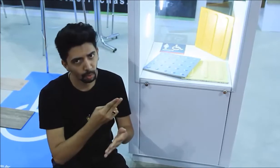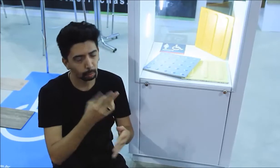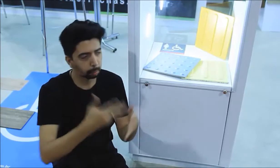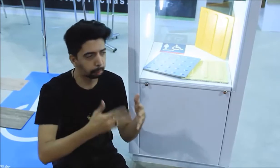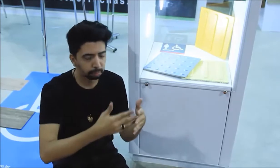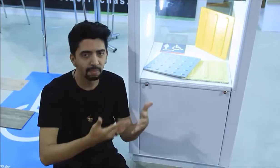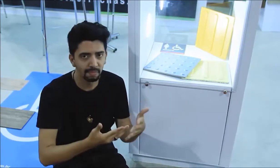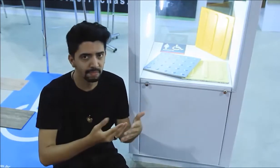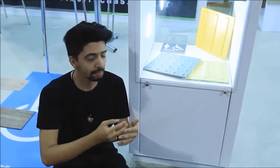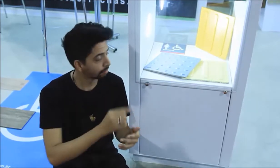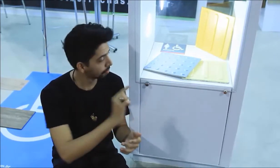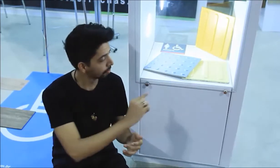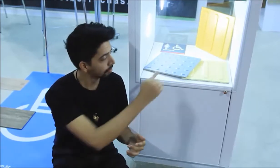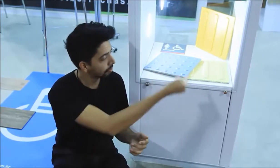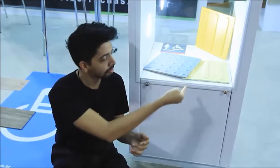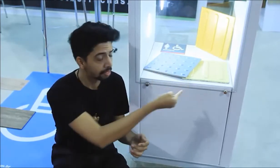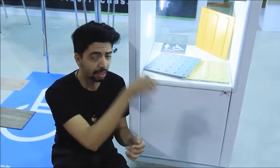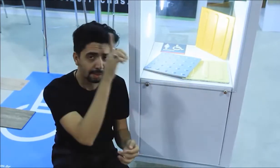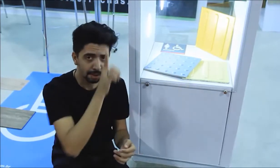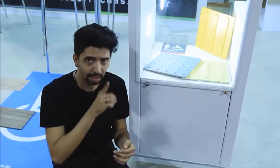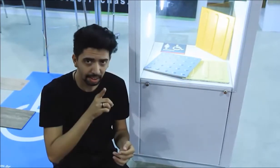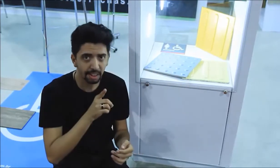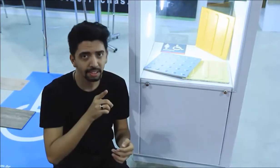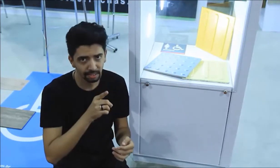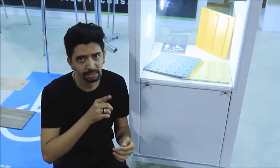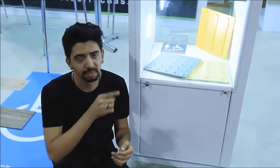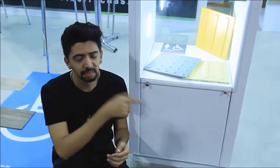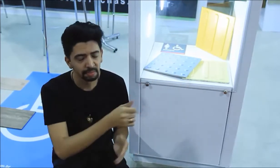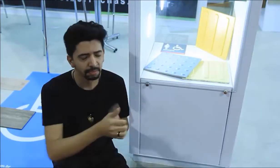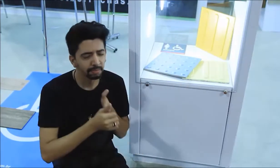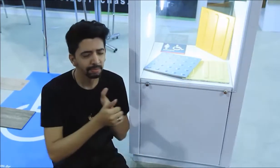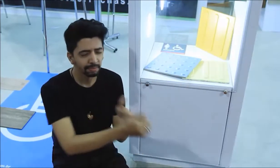obstáculo. E o direcional, que é o amarelo,